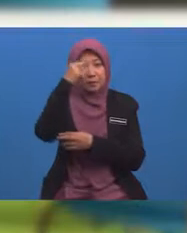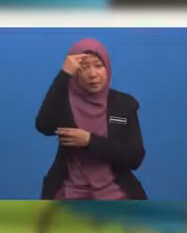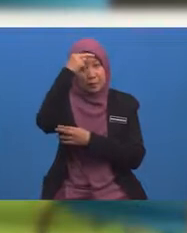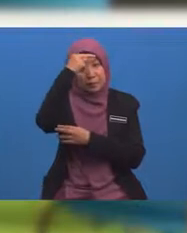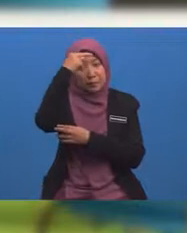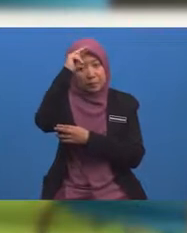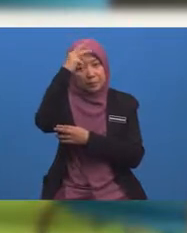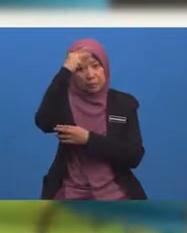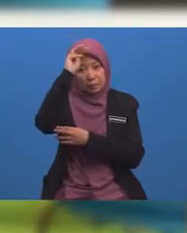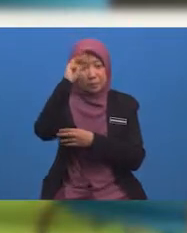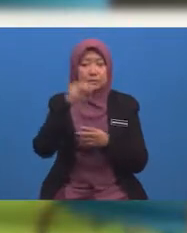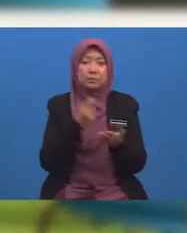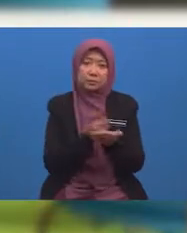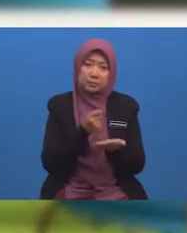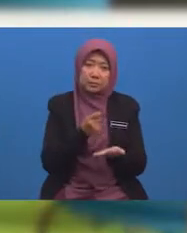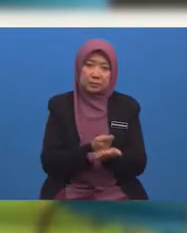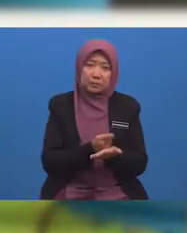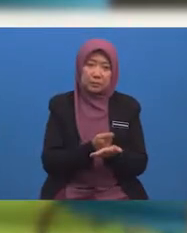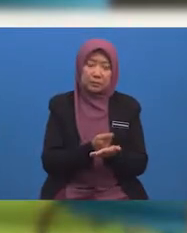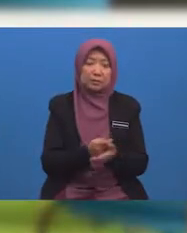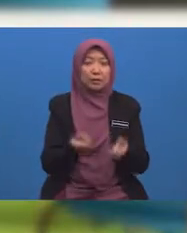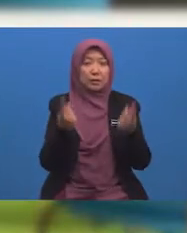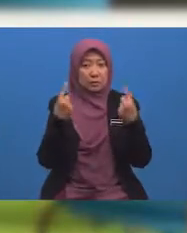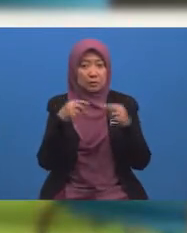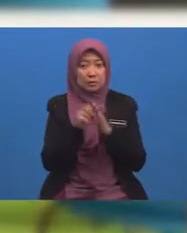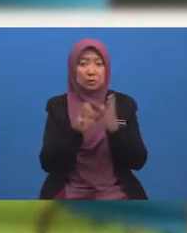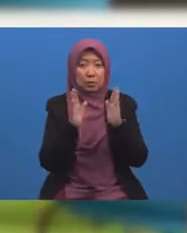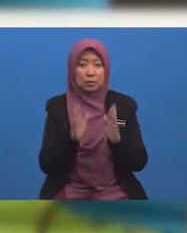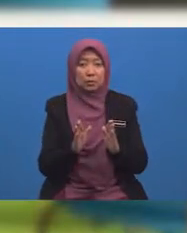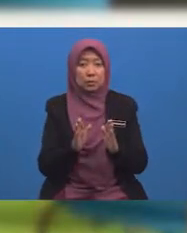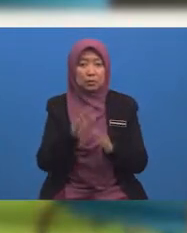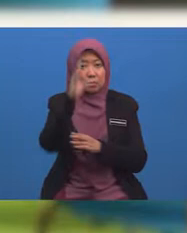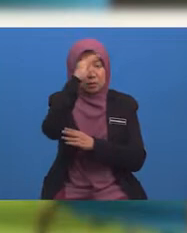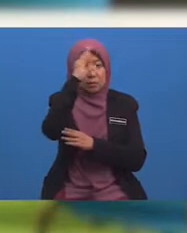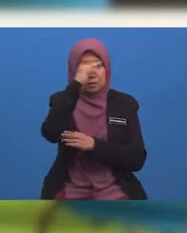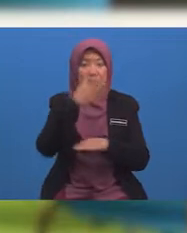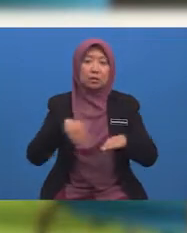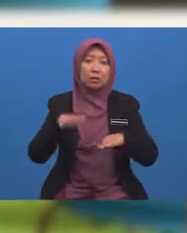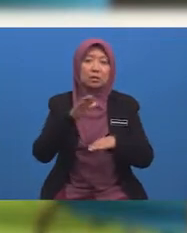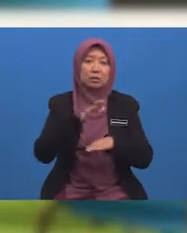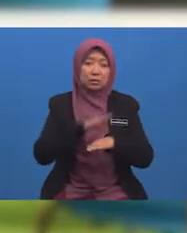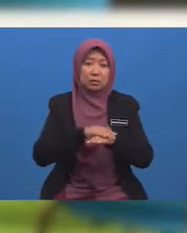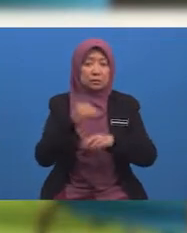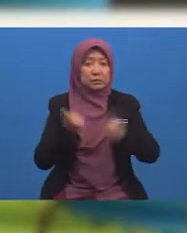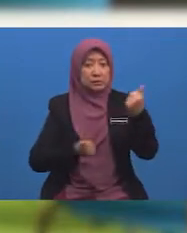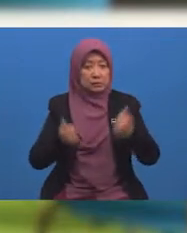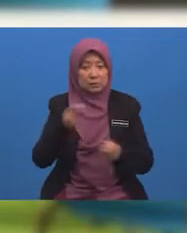wasallam. Tiba-tiba datanglah seorang lelaki di atas